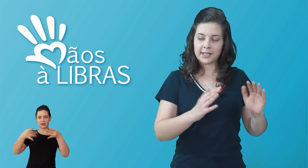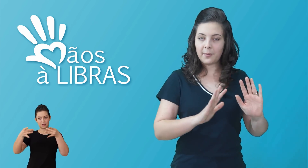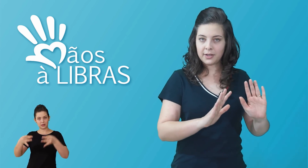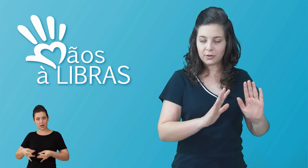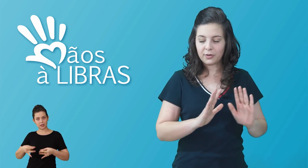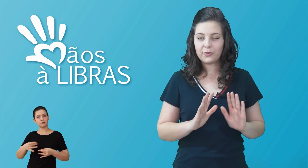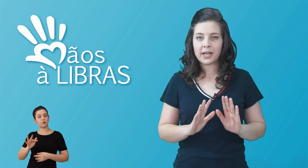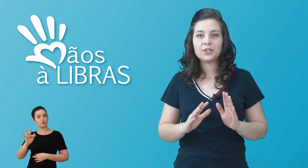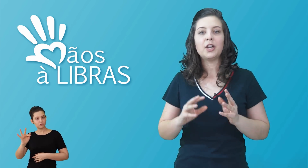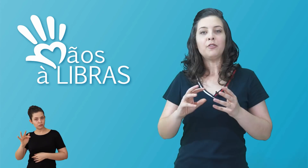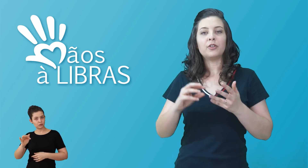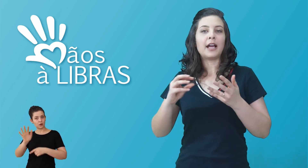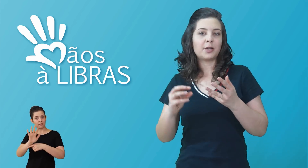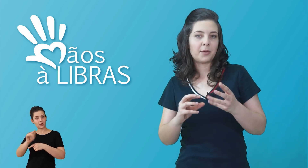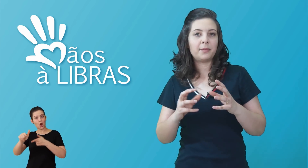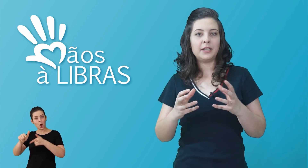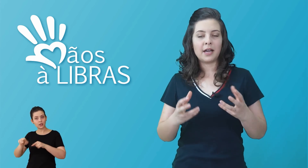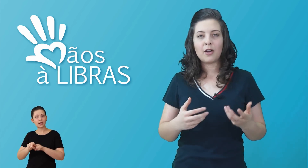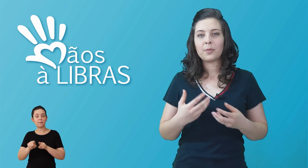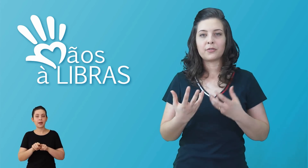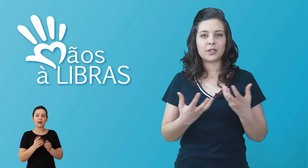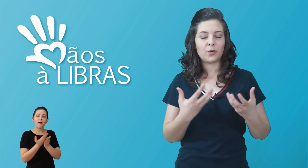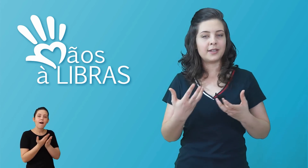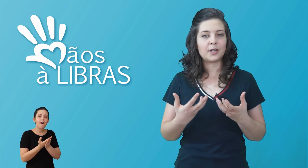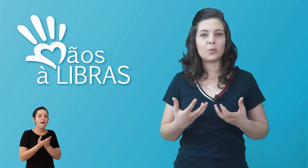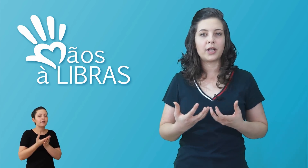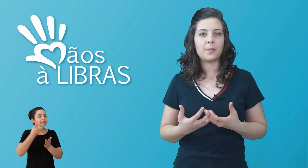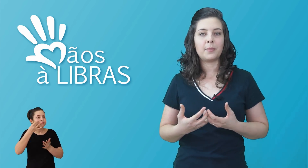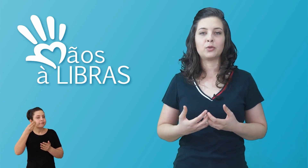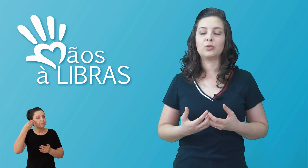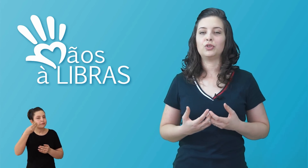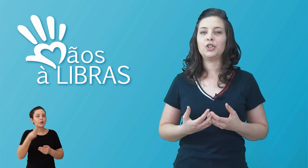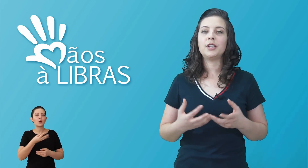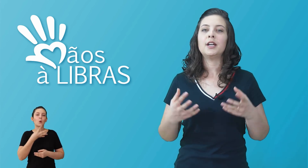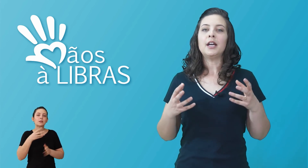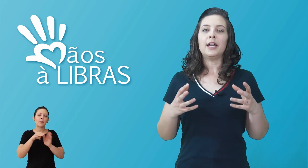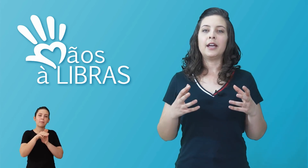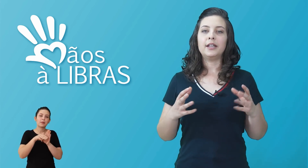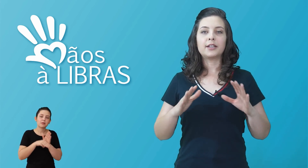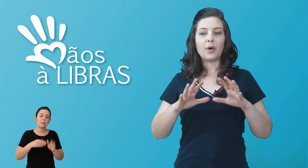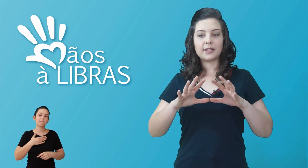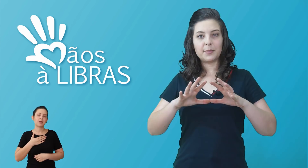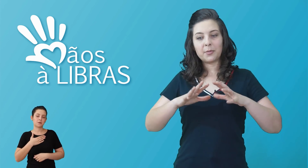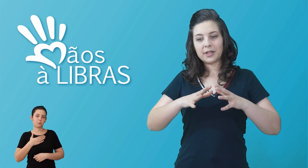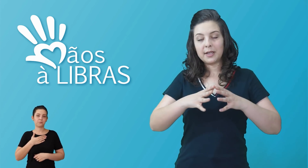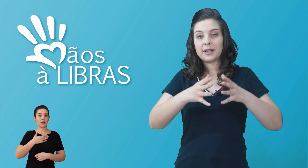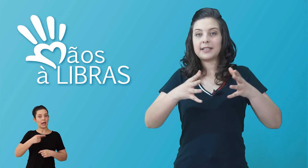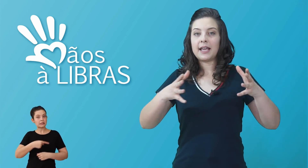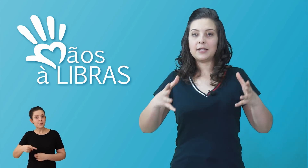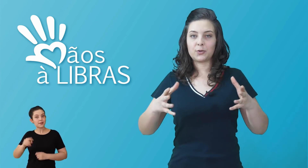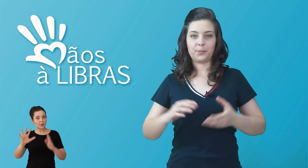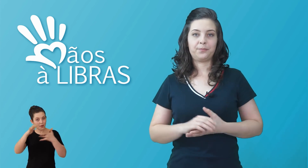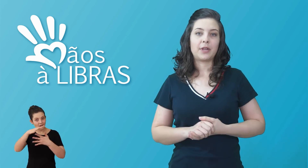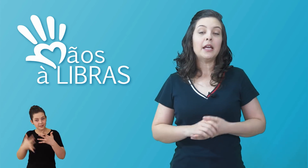que eu vou passar mais logo à frente. Vou dar também uma mini aula para você conhecer como que é a minha metodologia. Então a Semana Mãos a